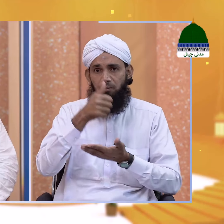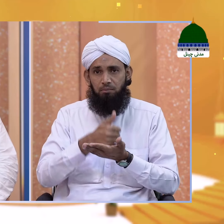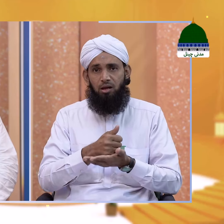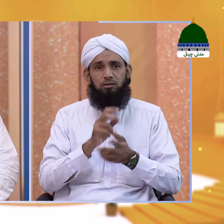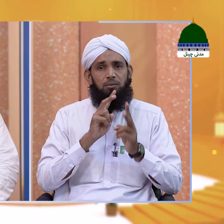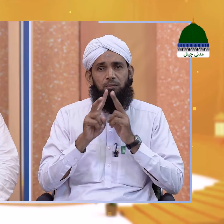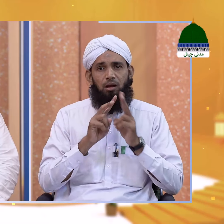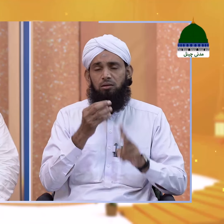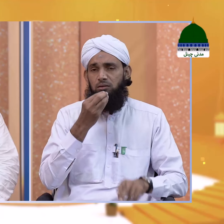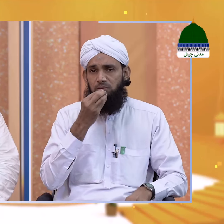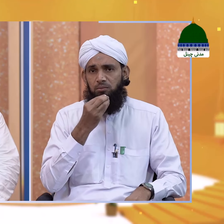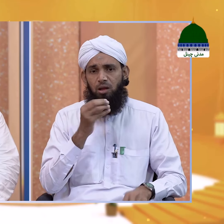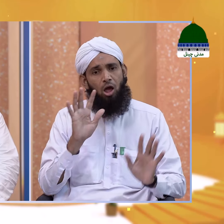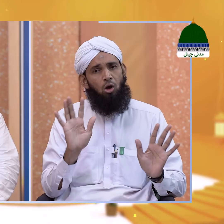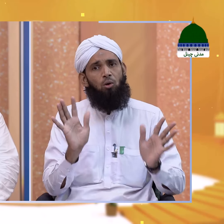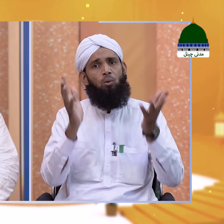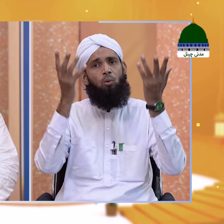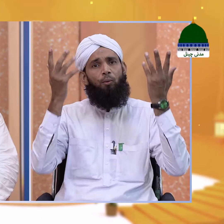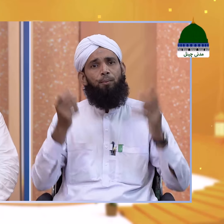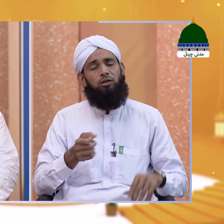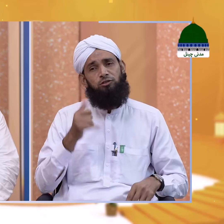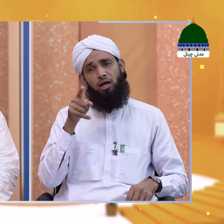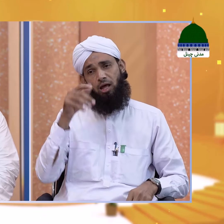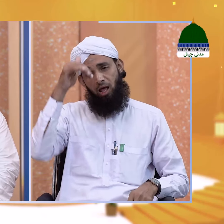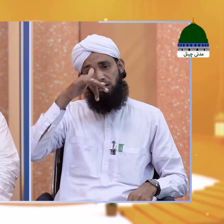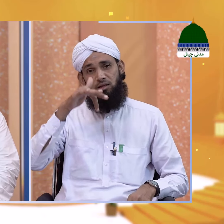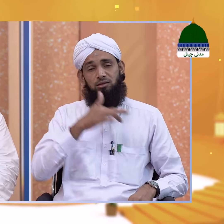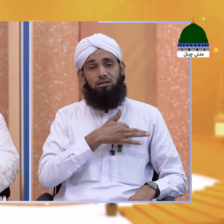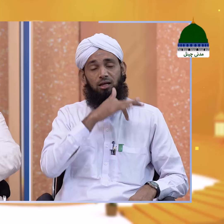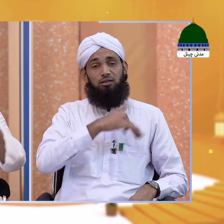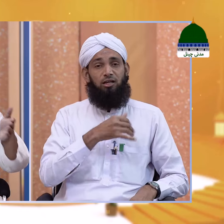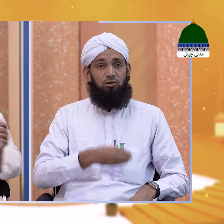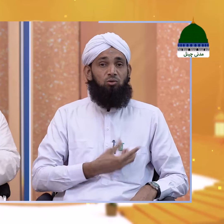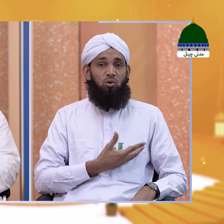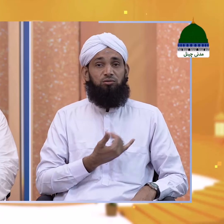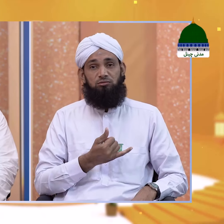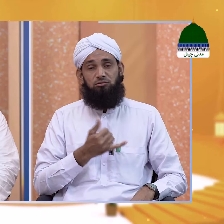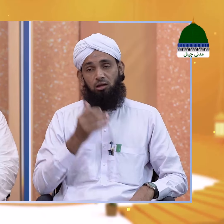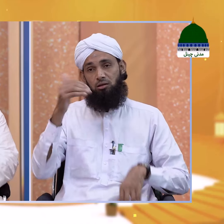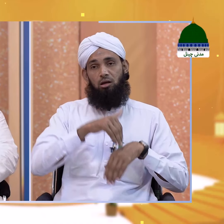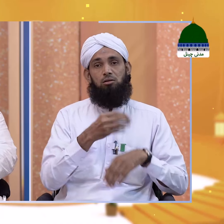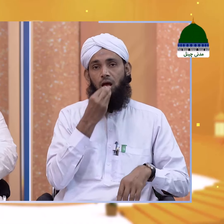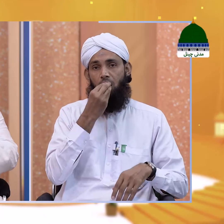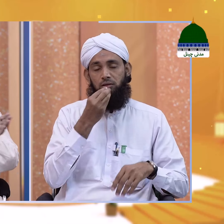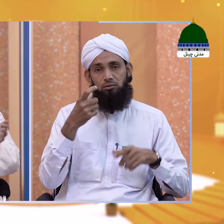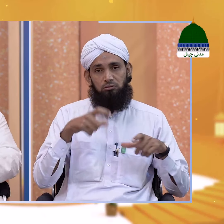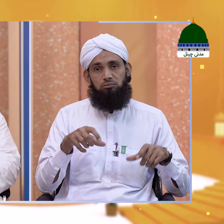سے یہ بات کہیں نہیں لگی کہ یہ تعزیت کرنے آئے، بلکہ یہ تو کھانا کھانے آئے تھے، بلکہ یہ تو چائے پینے آئے